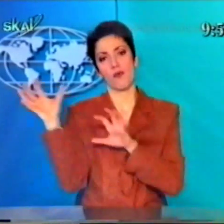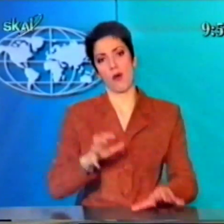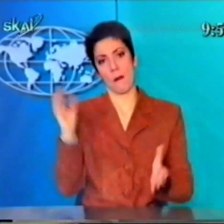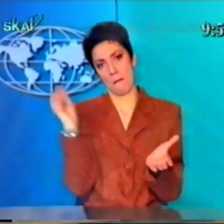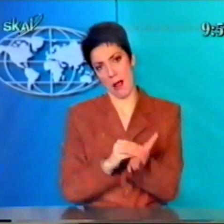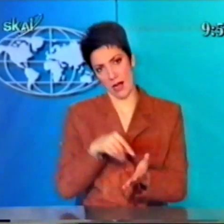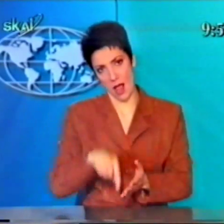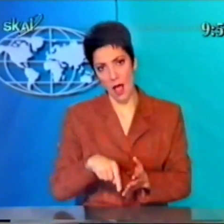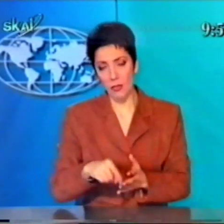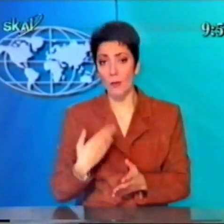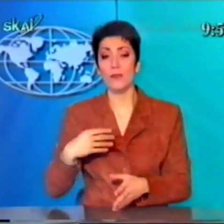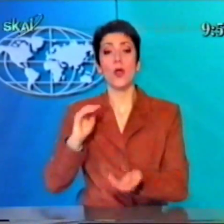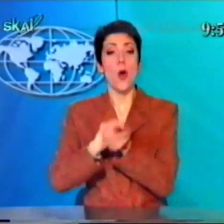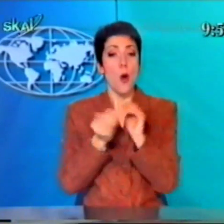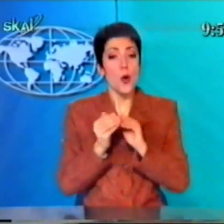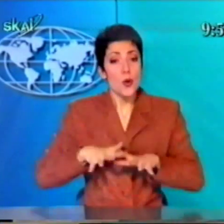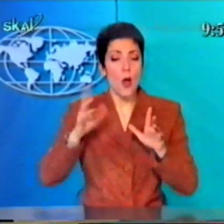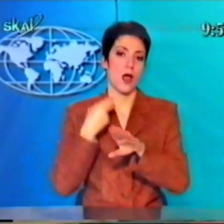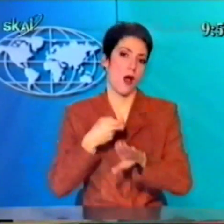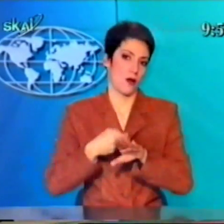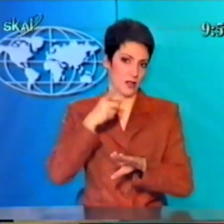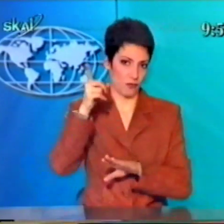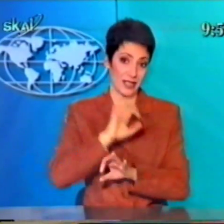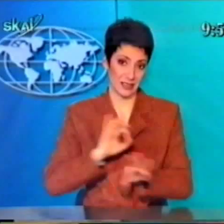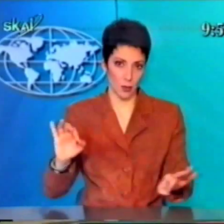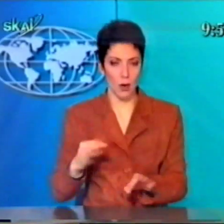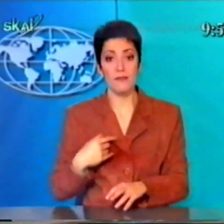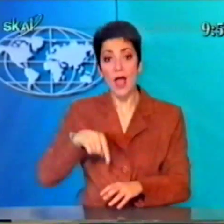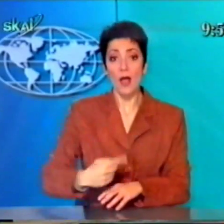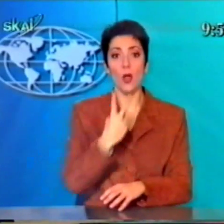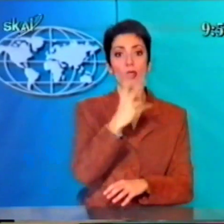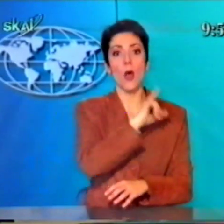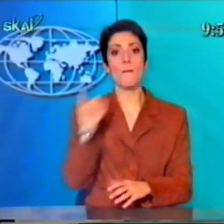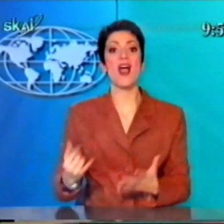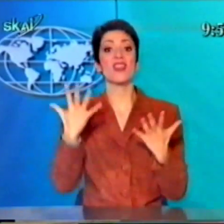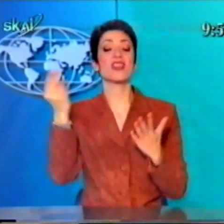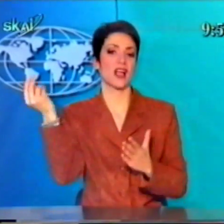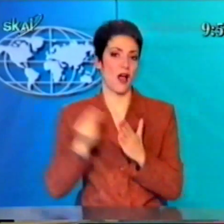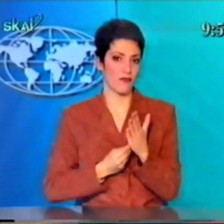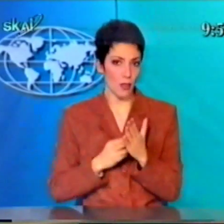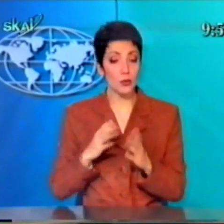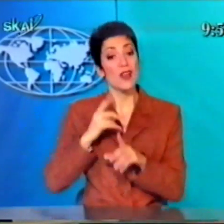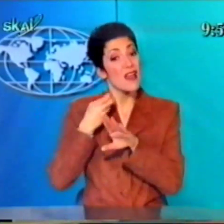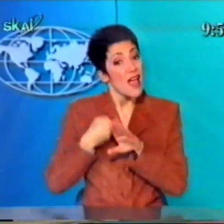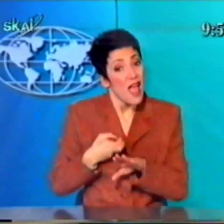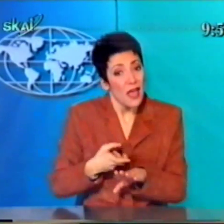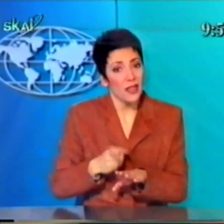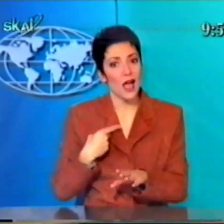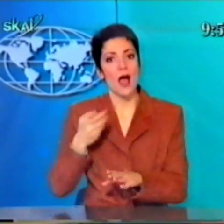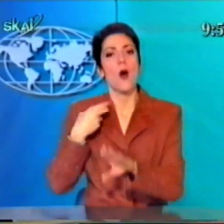θα κυμανθεί από 2 έως 10 βαθμούς, αλλά στα βόρεια του νομού θα είναι 2 με 3 βαθμούς χαμηλότερη. Νεφώσεις αναμένονται